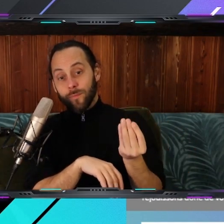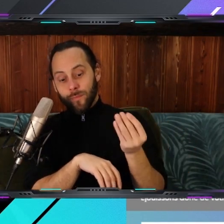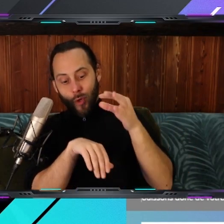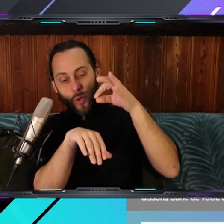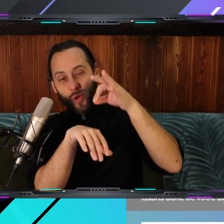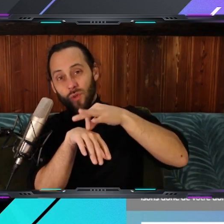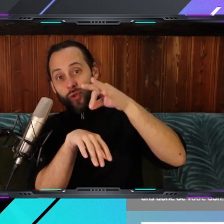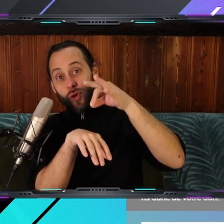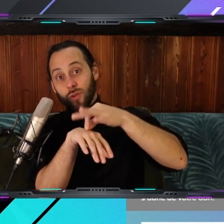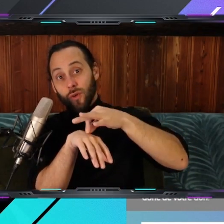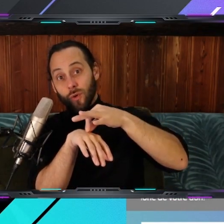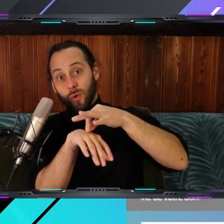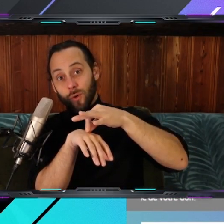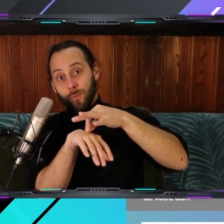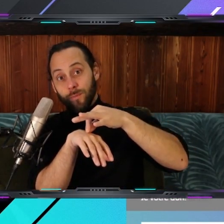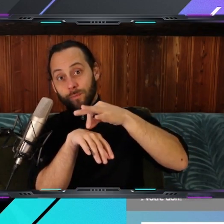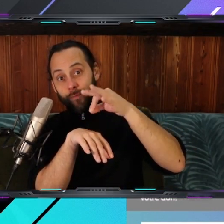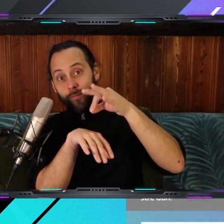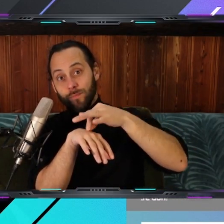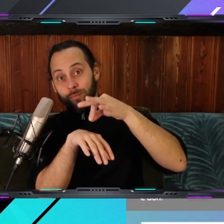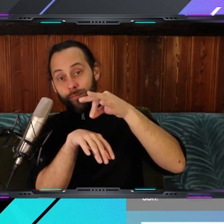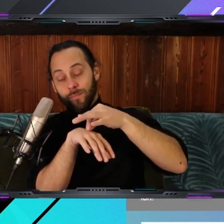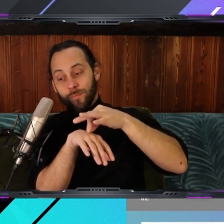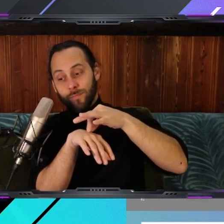enfant. Docteur.